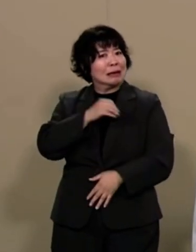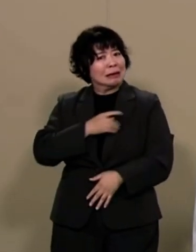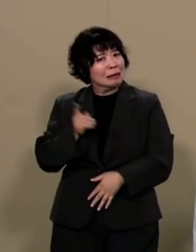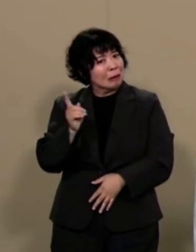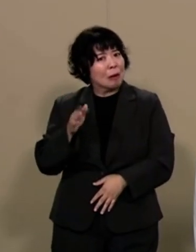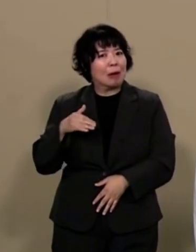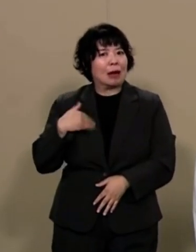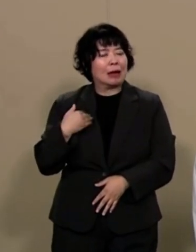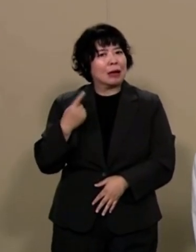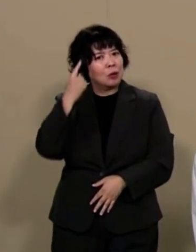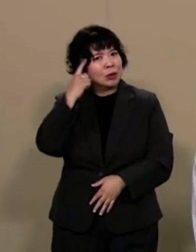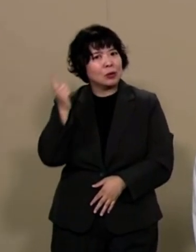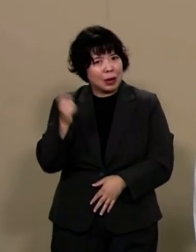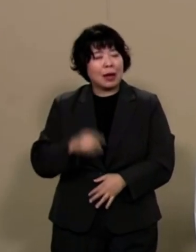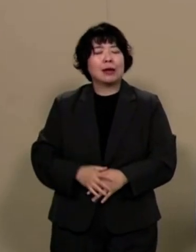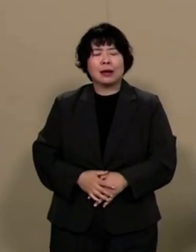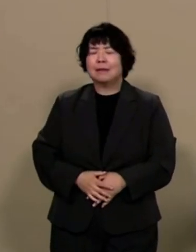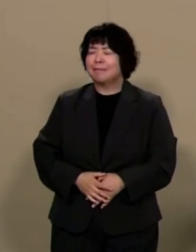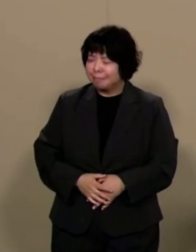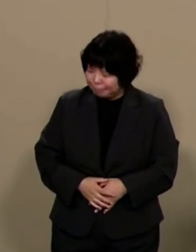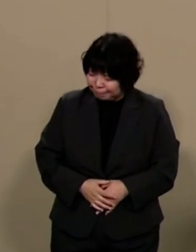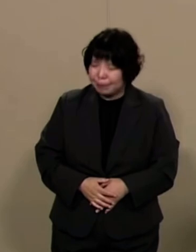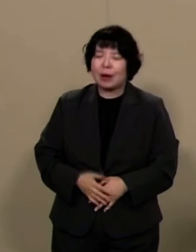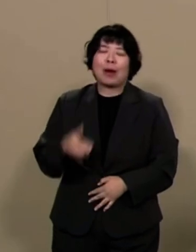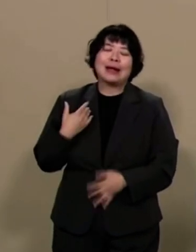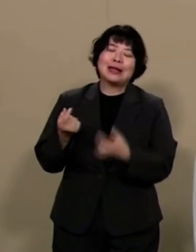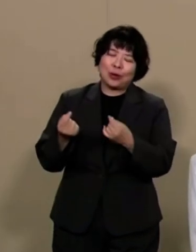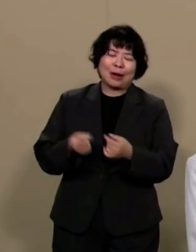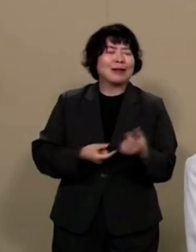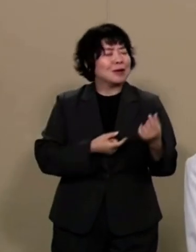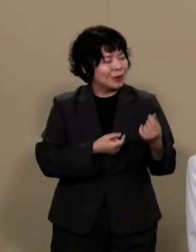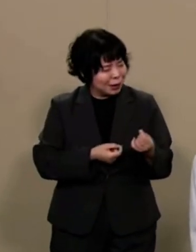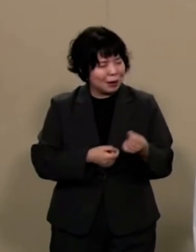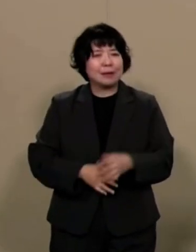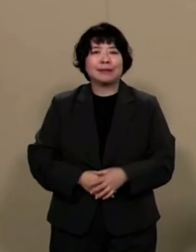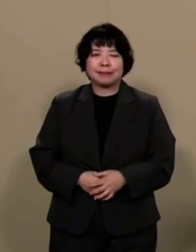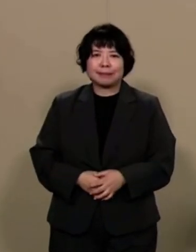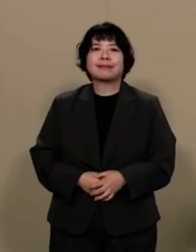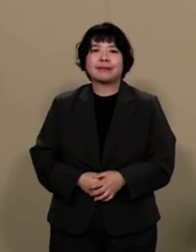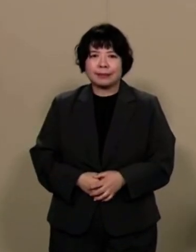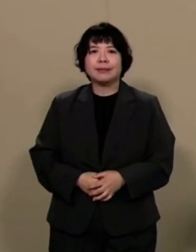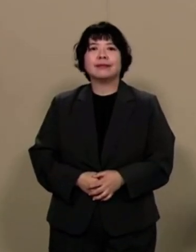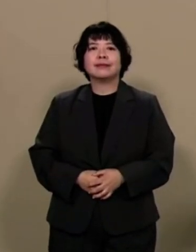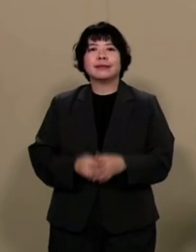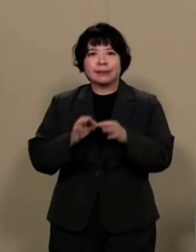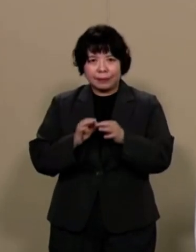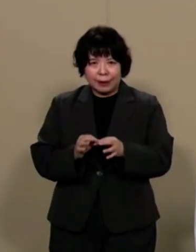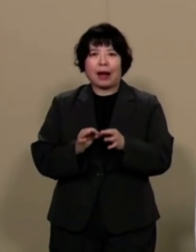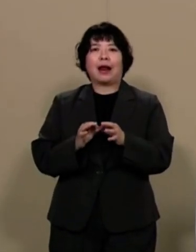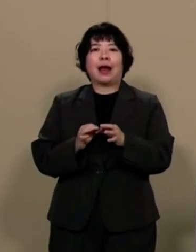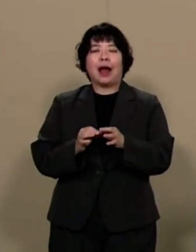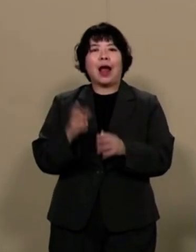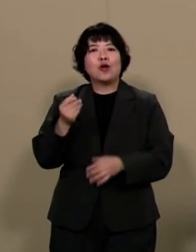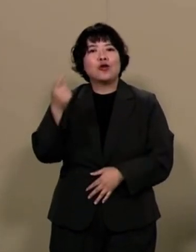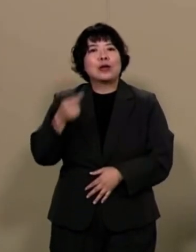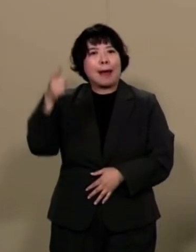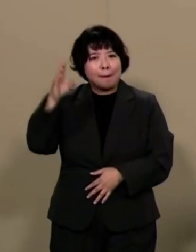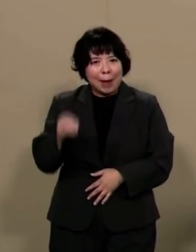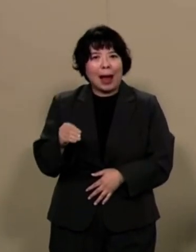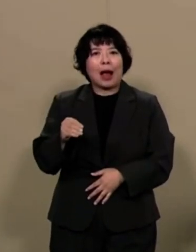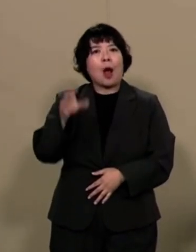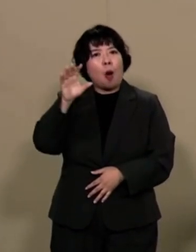分からないと思うんですよね全く分からないでしょうねですねだからこそ数千万オタイ